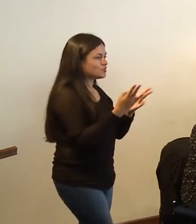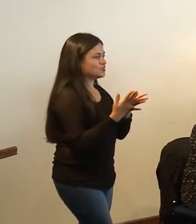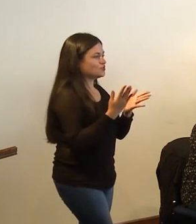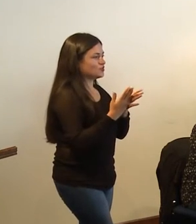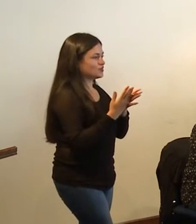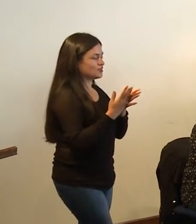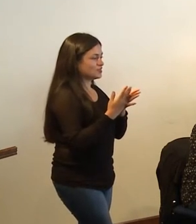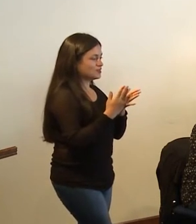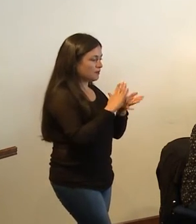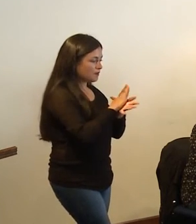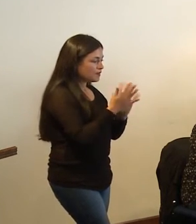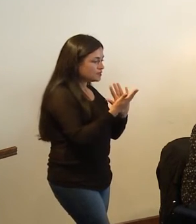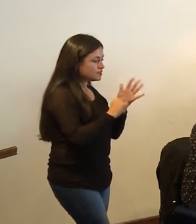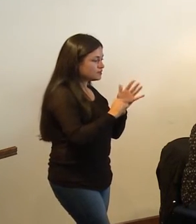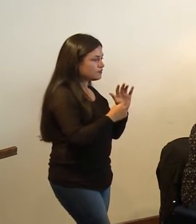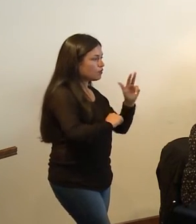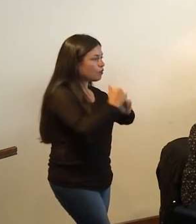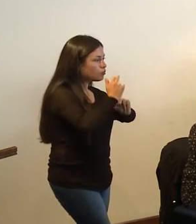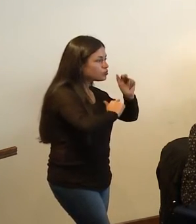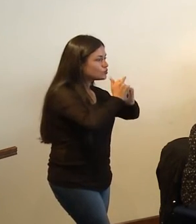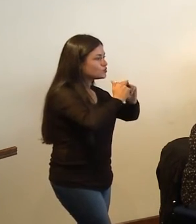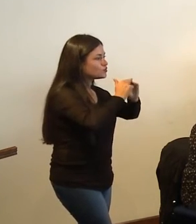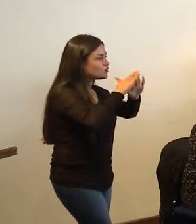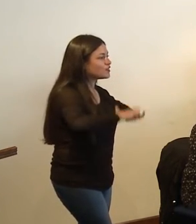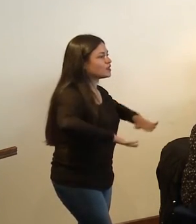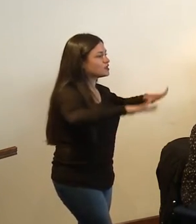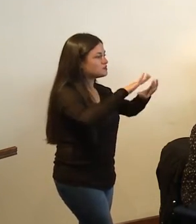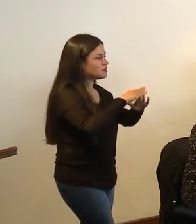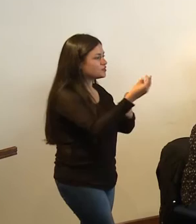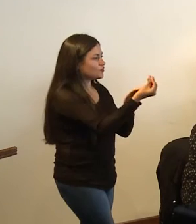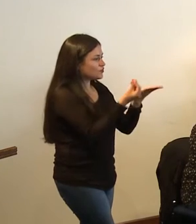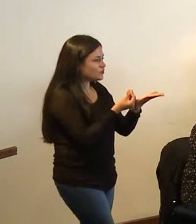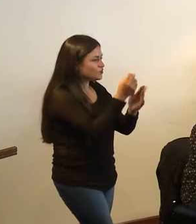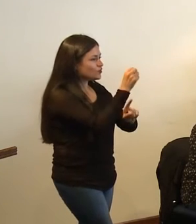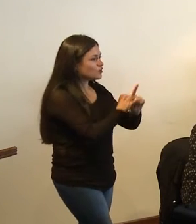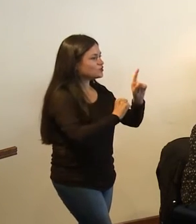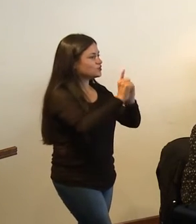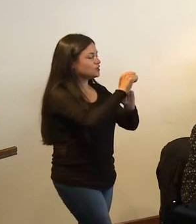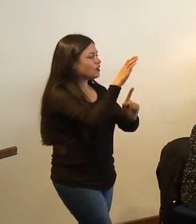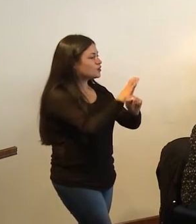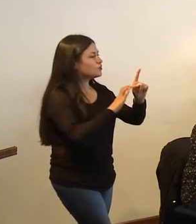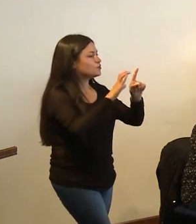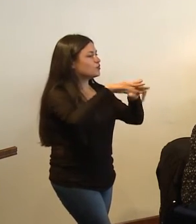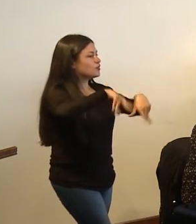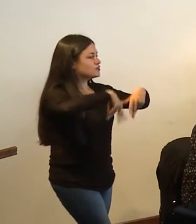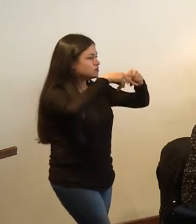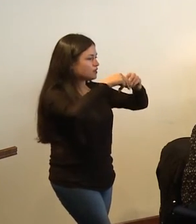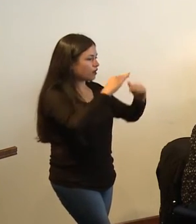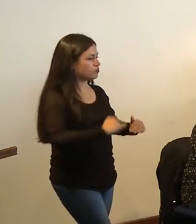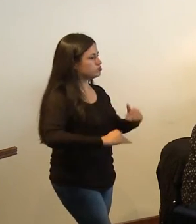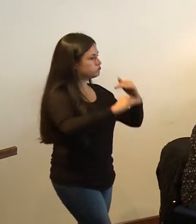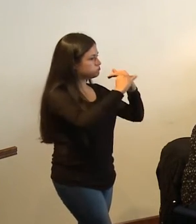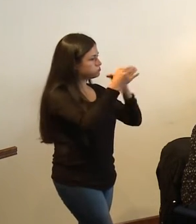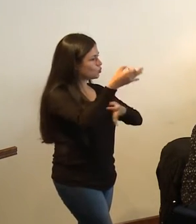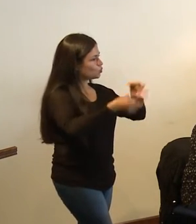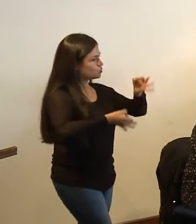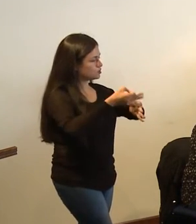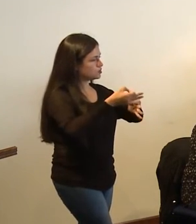construcción y reconstrucción de unas condiciones sociales de justicia, de equidad, que podríamos